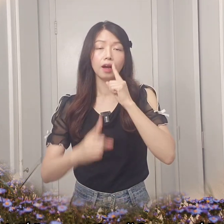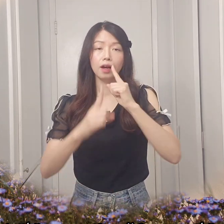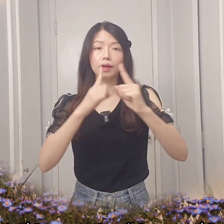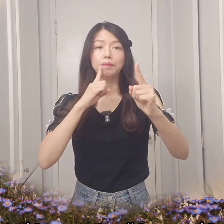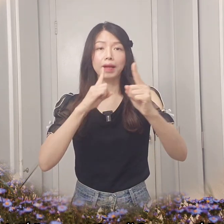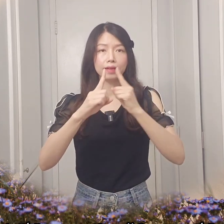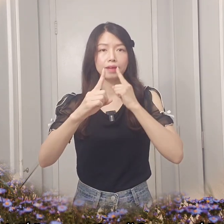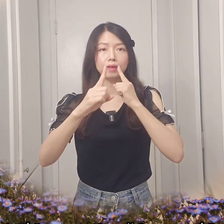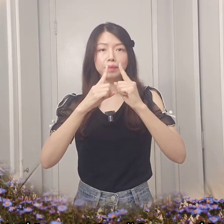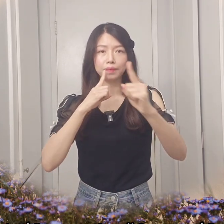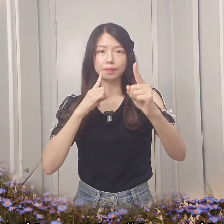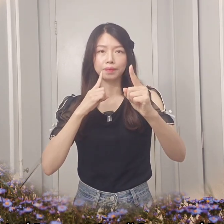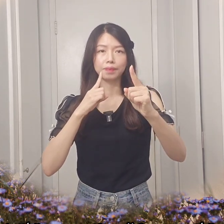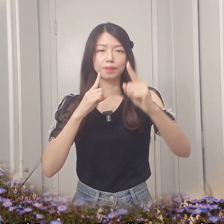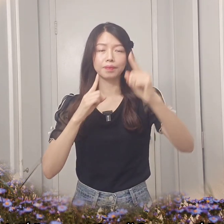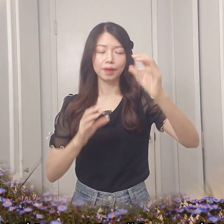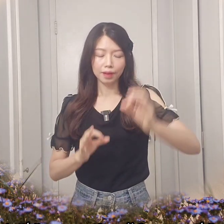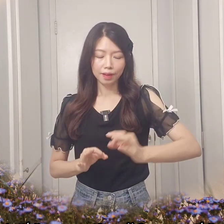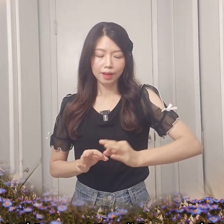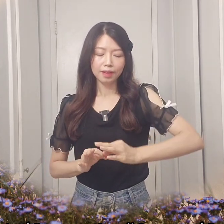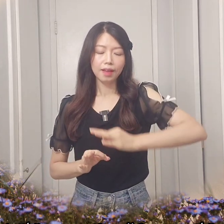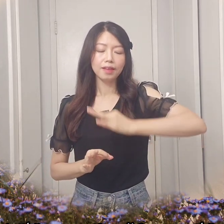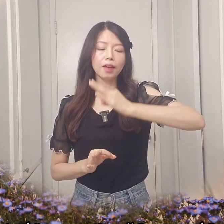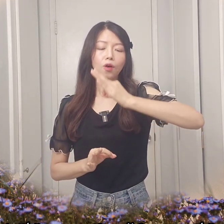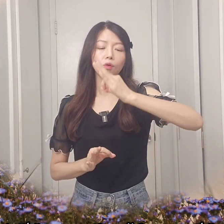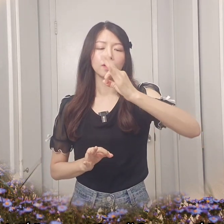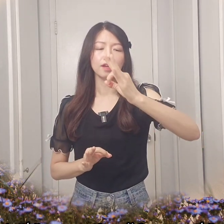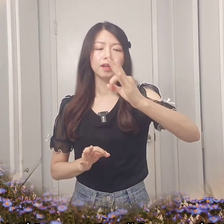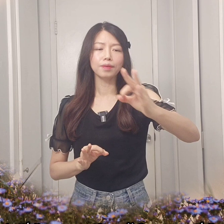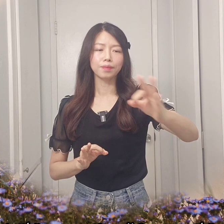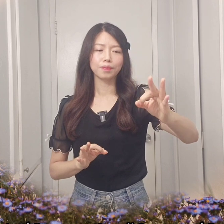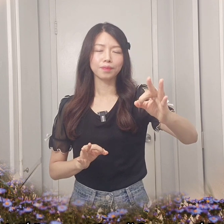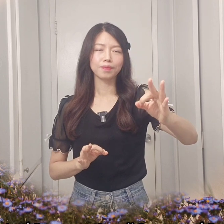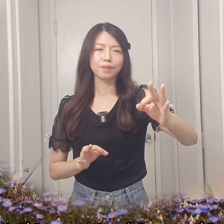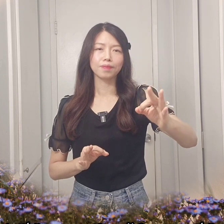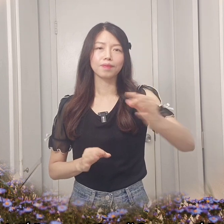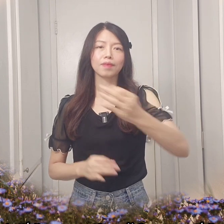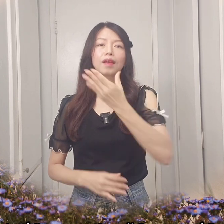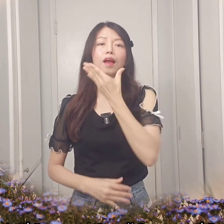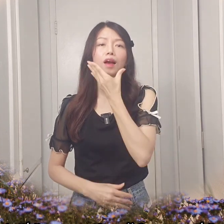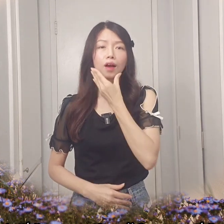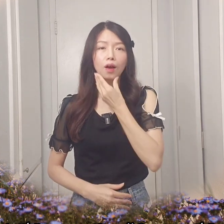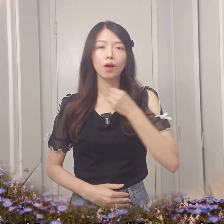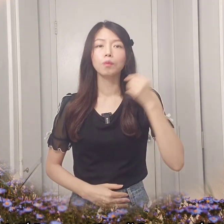거룩한 말씀 세세 영원히